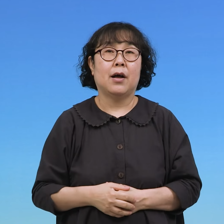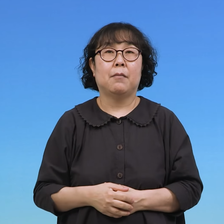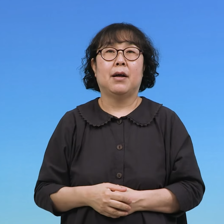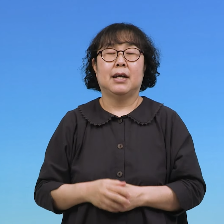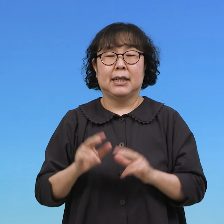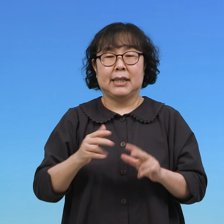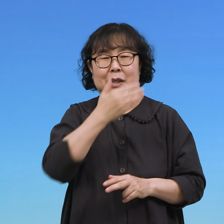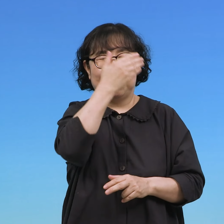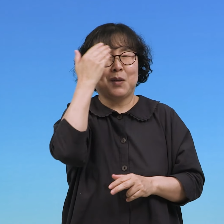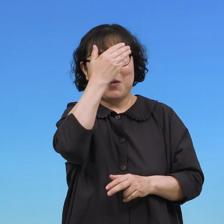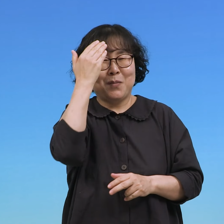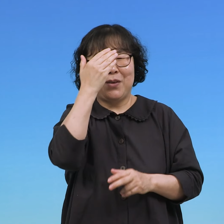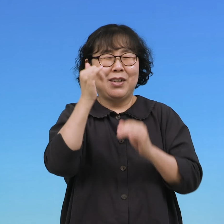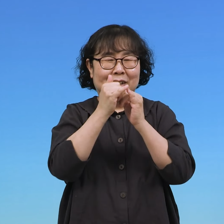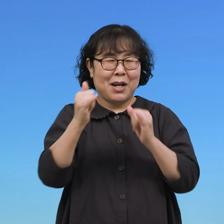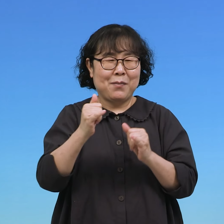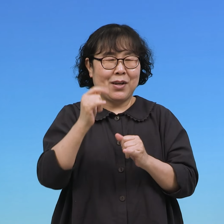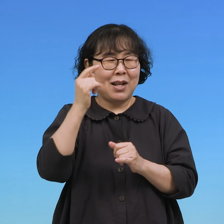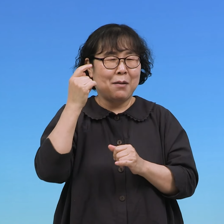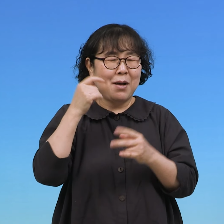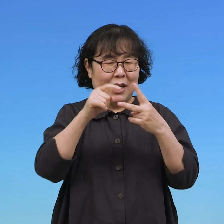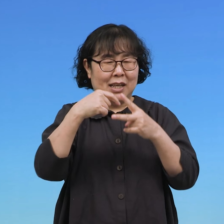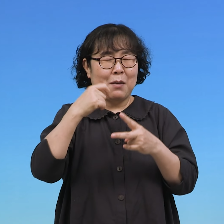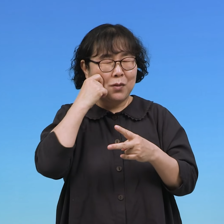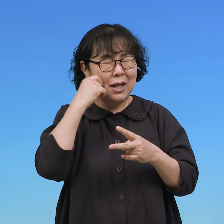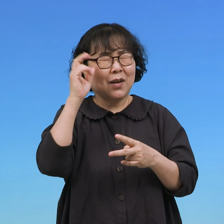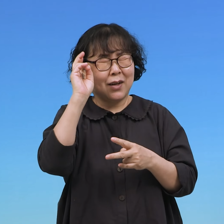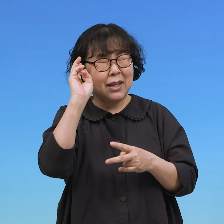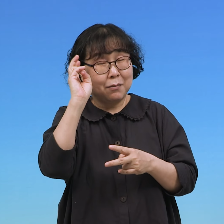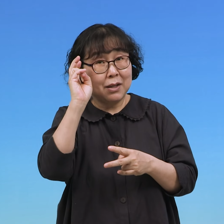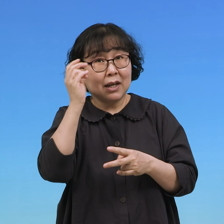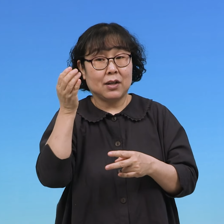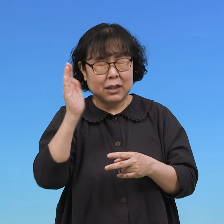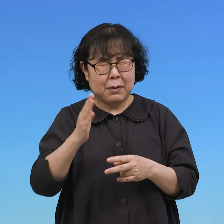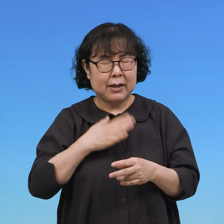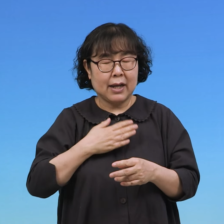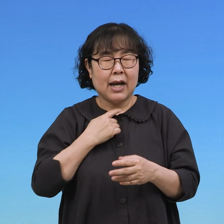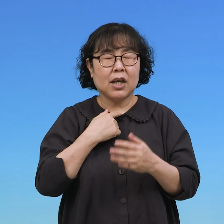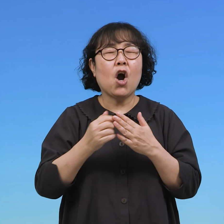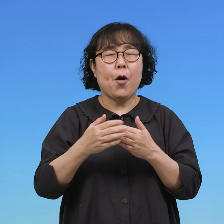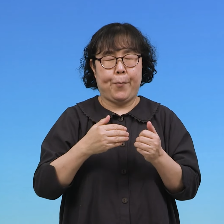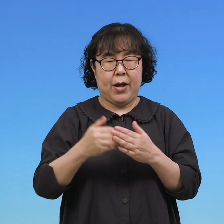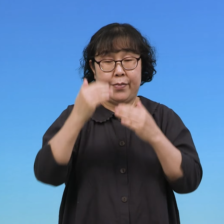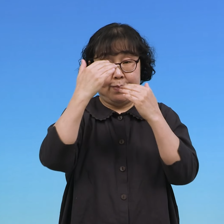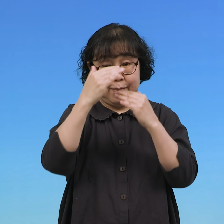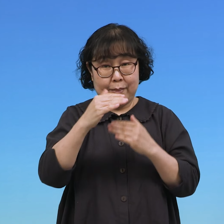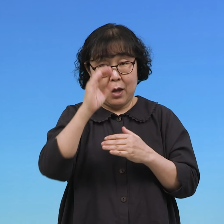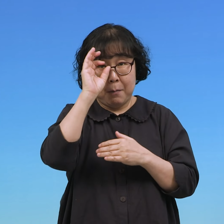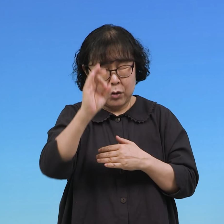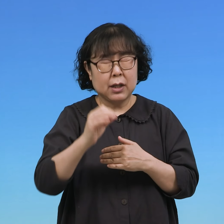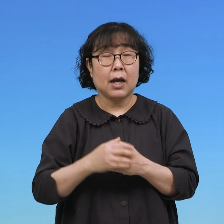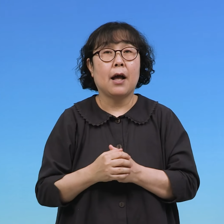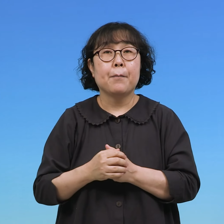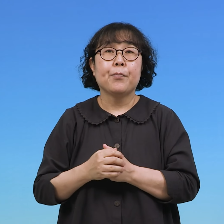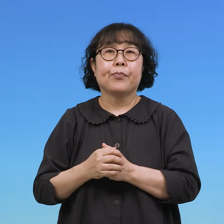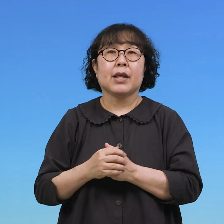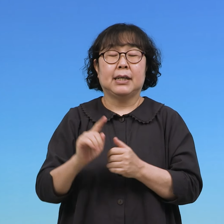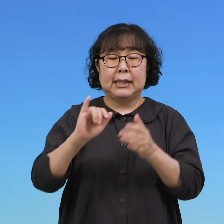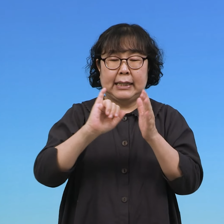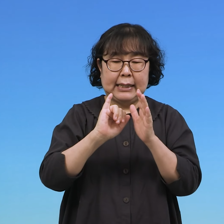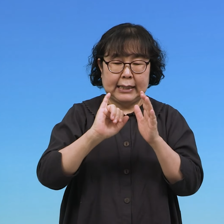젊은 세대는 목사님 무슨 소리 하시는지 모르겠다 하지만요, 저는 겪어보니까요, 이 세상이